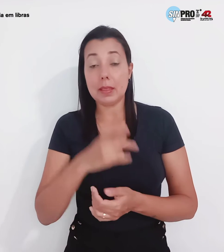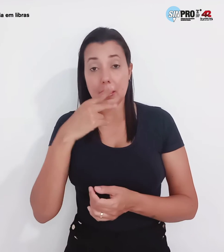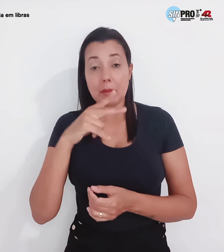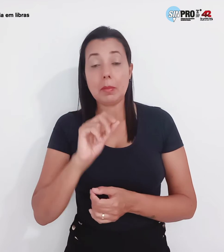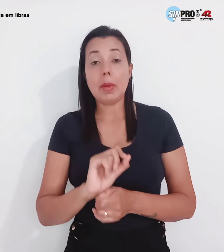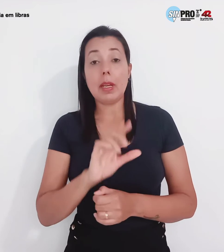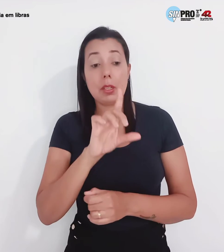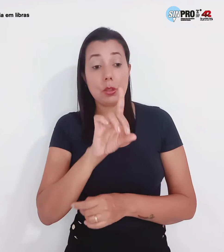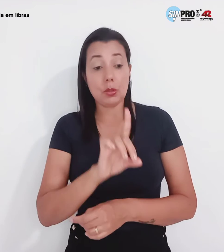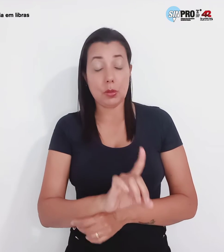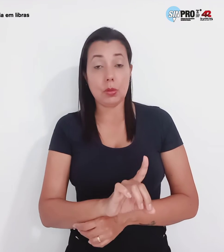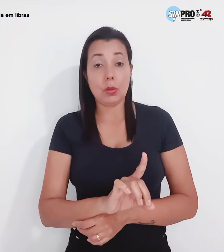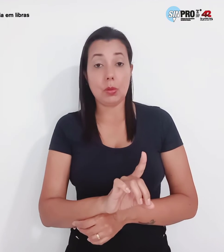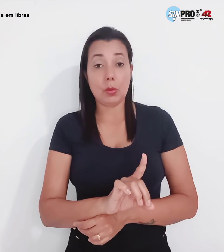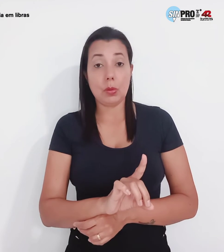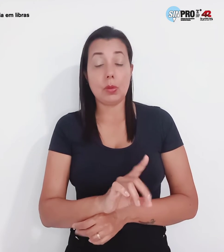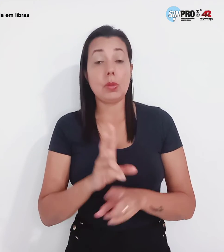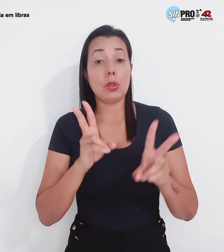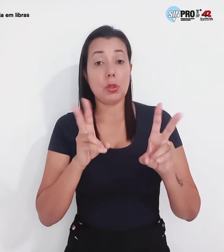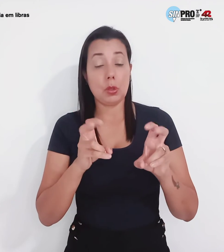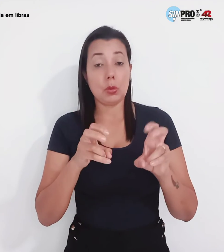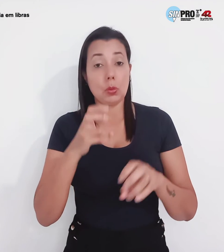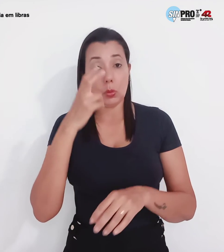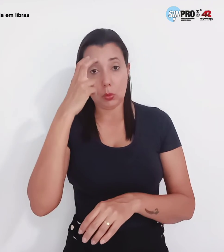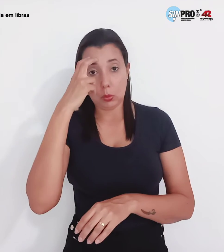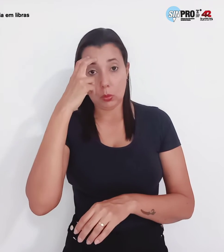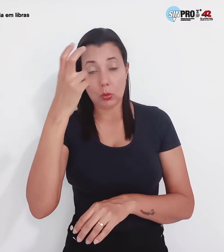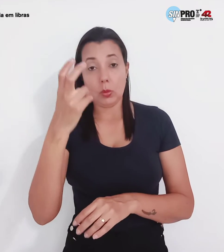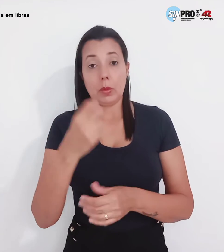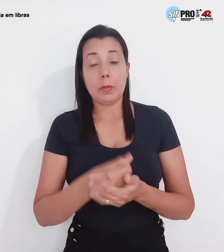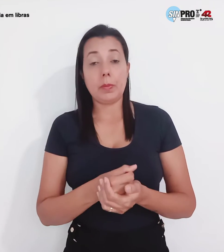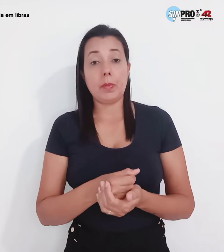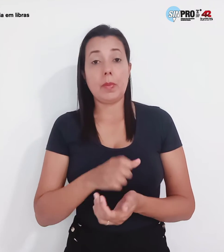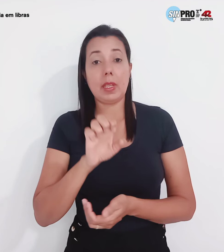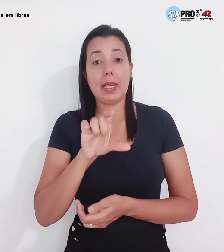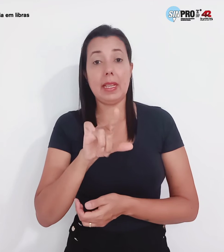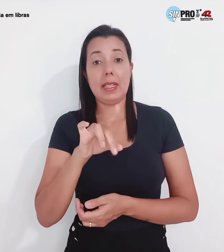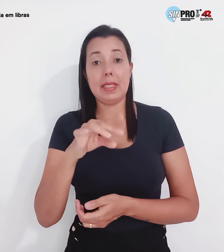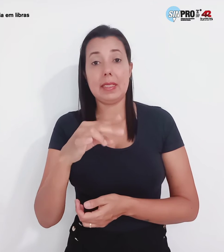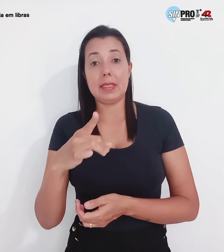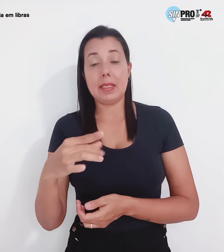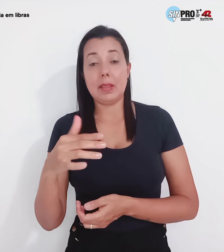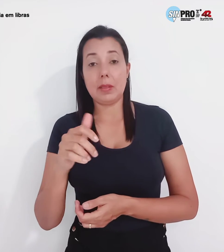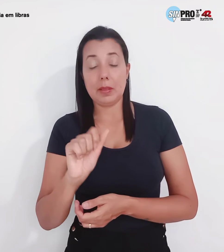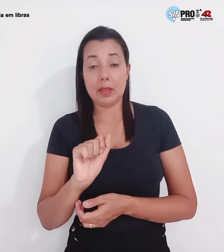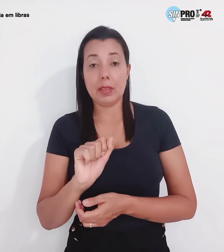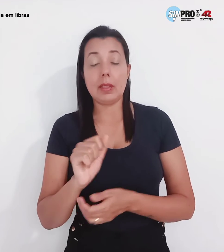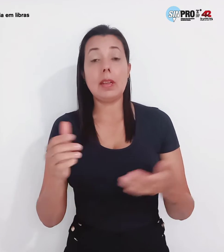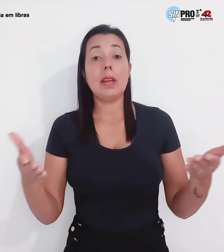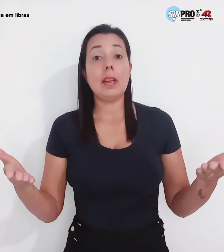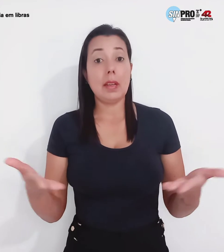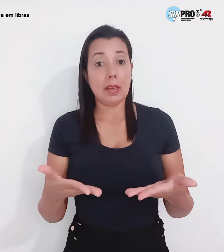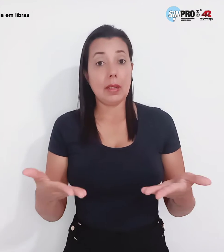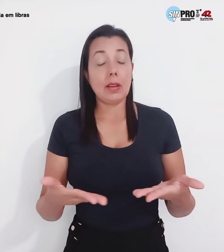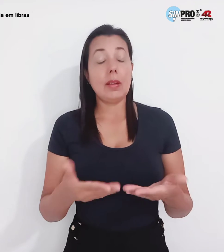a diretora de assuntos culturais, Eliceu da França, o momento é uma